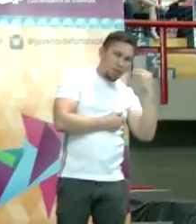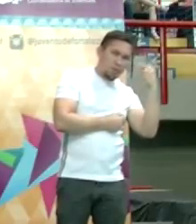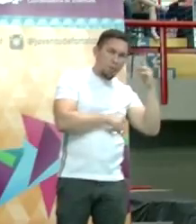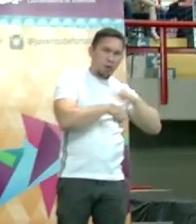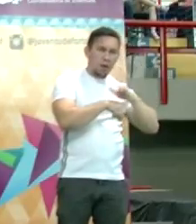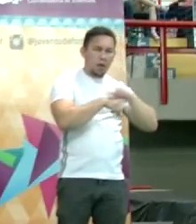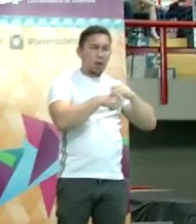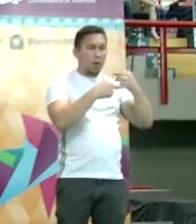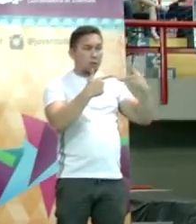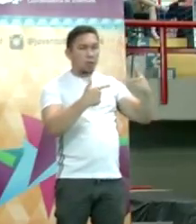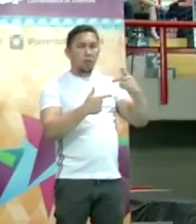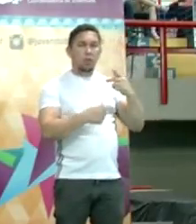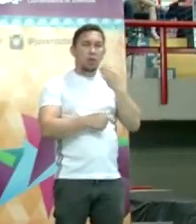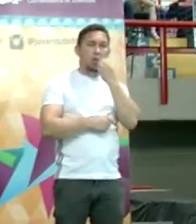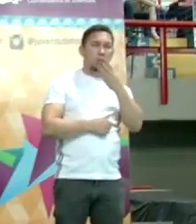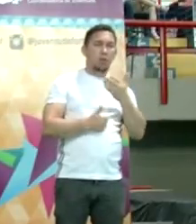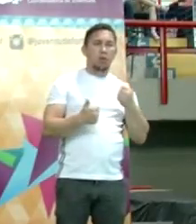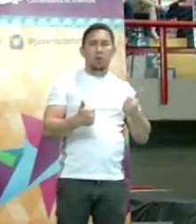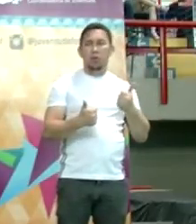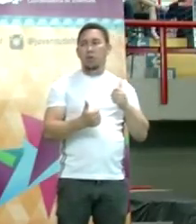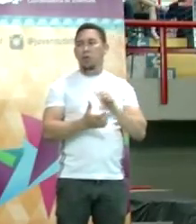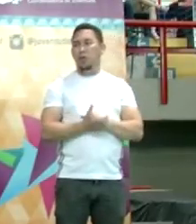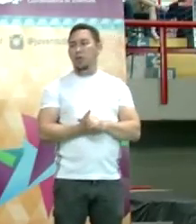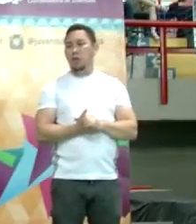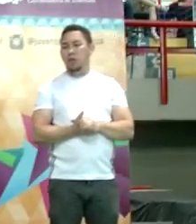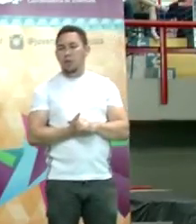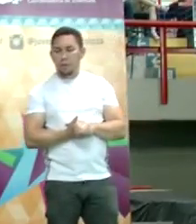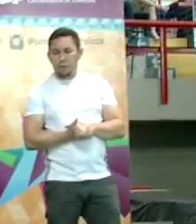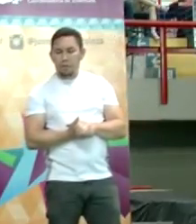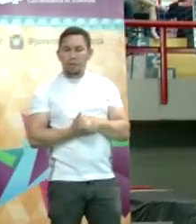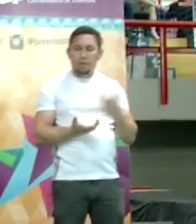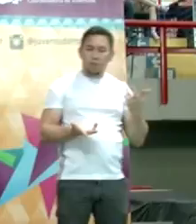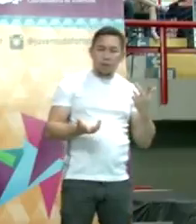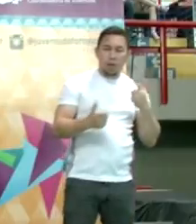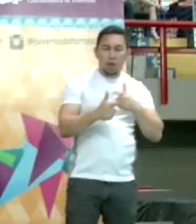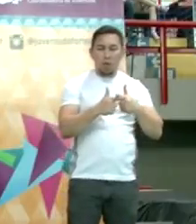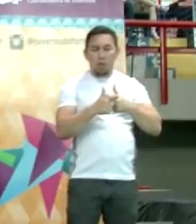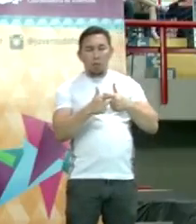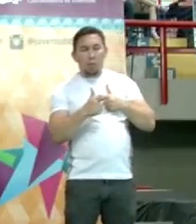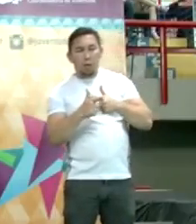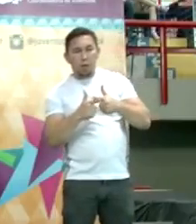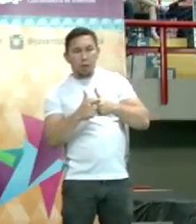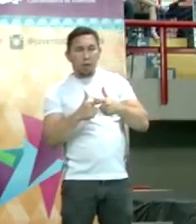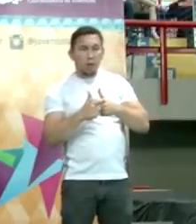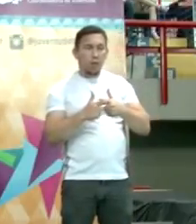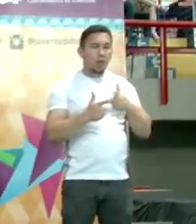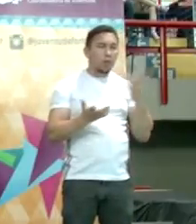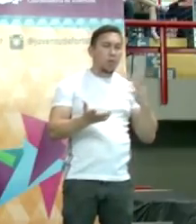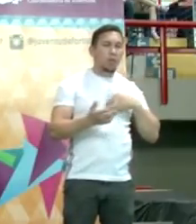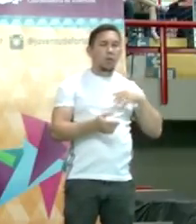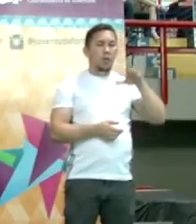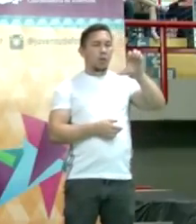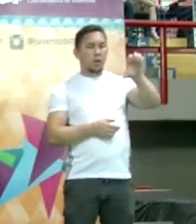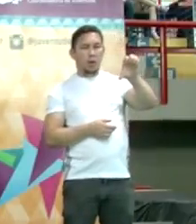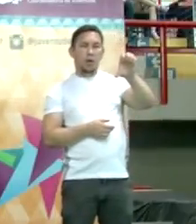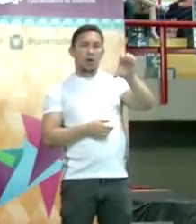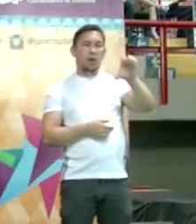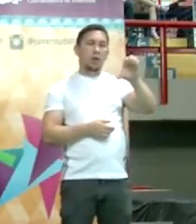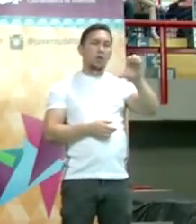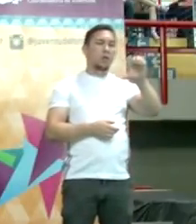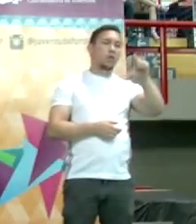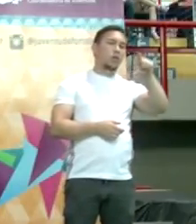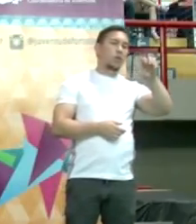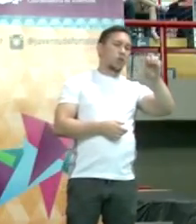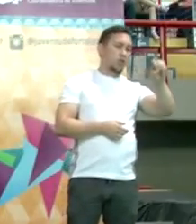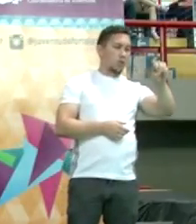é muito bom. Ei, gente, qual é o problema que o enxofre pode causar quando ele está